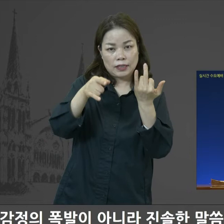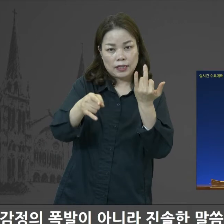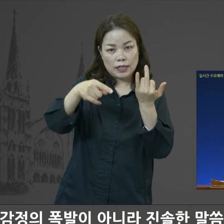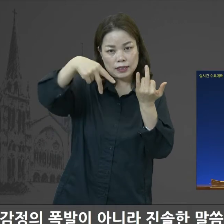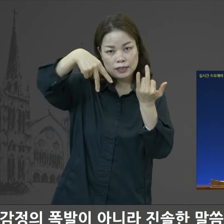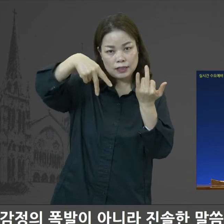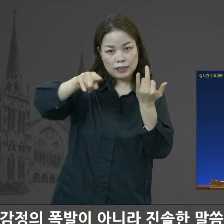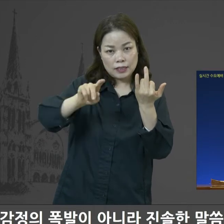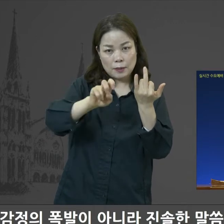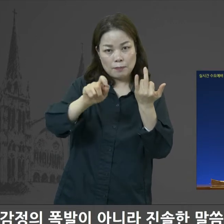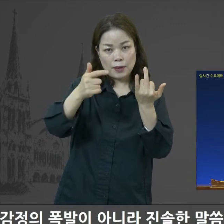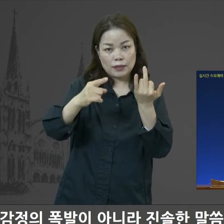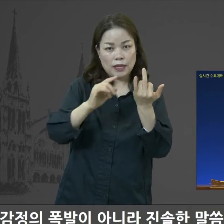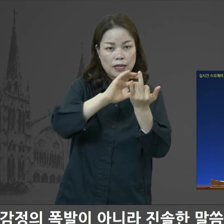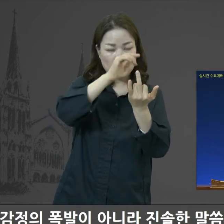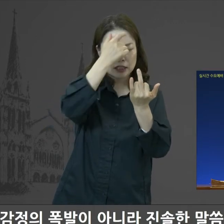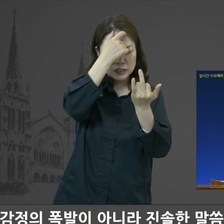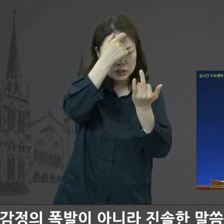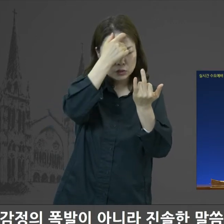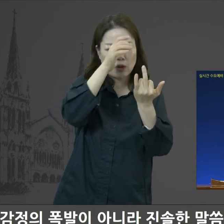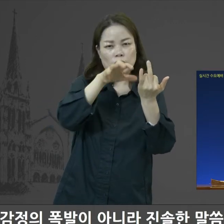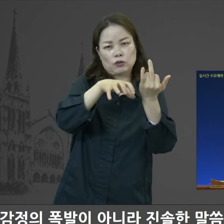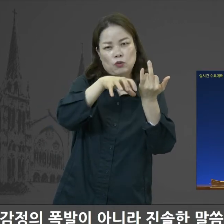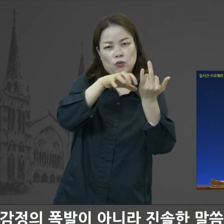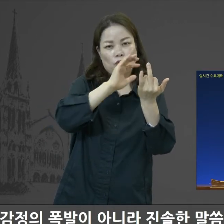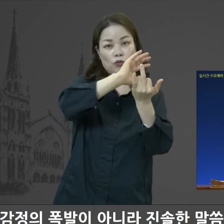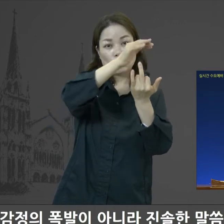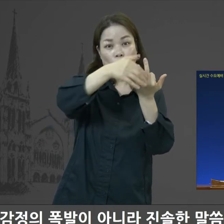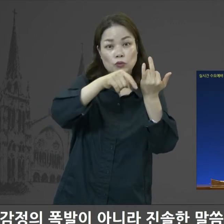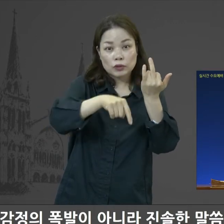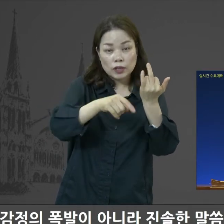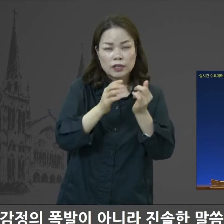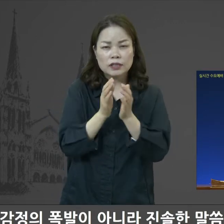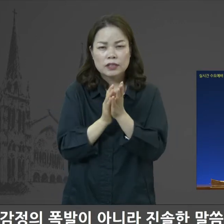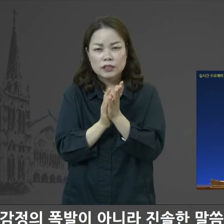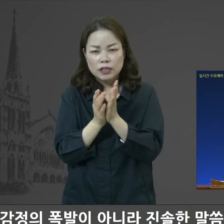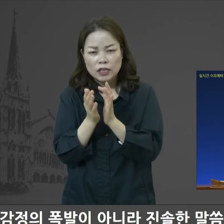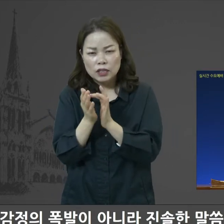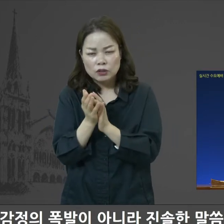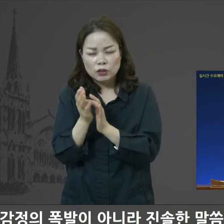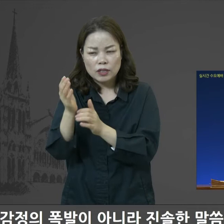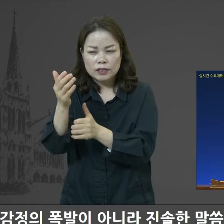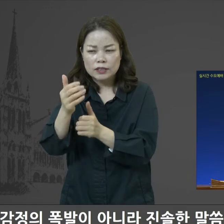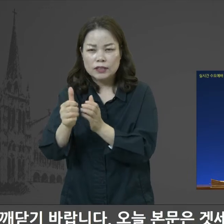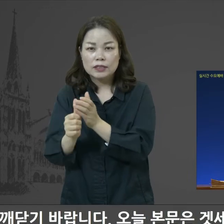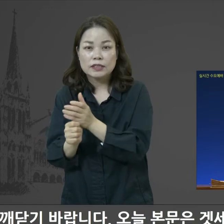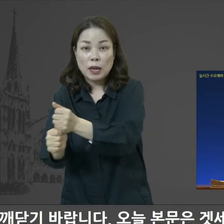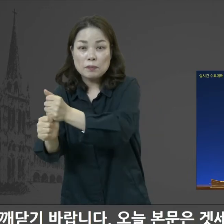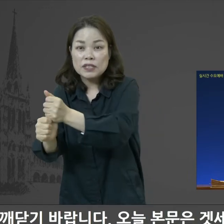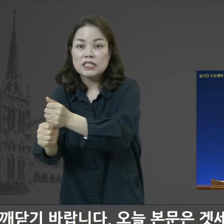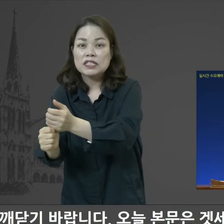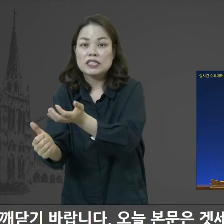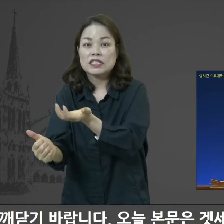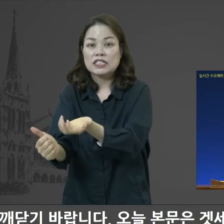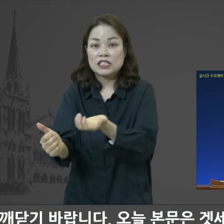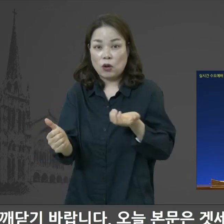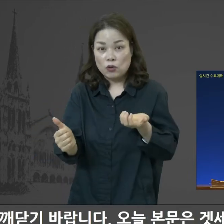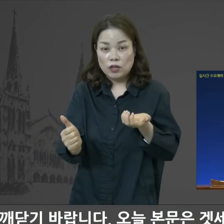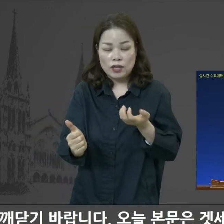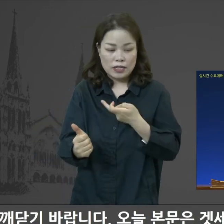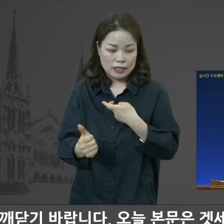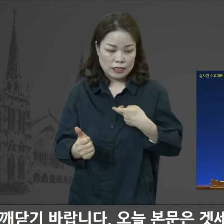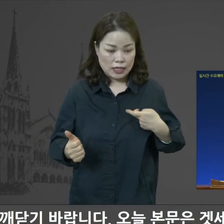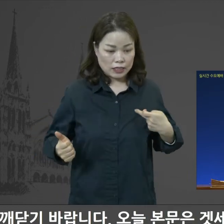알려져 있는 아주 유명한 예수님의 이야기입니다. 예수님께서 잡히시기 직전에 제자들과 함께